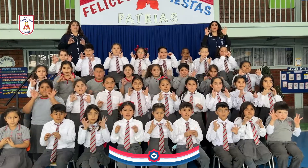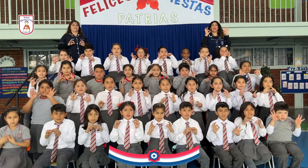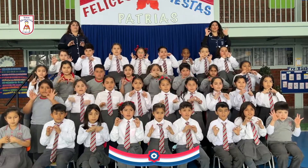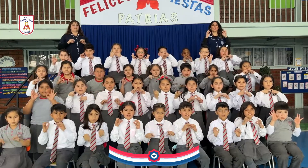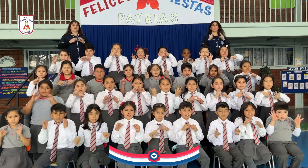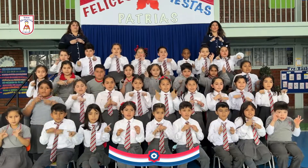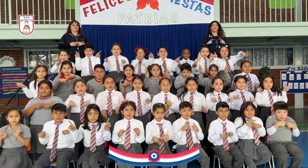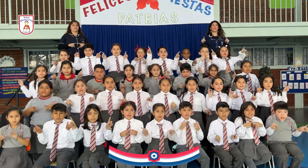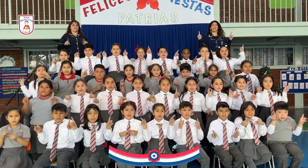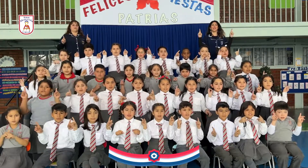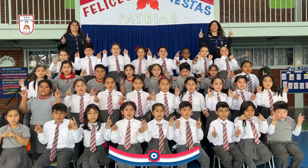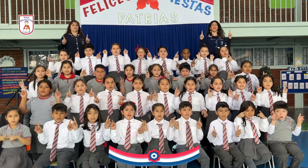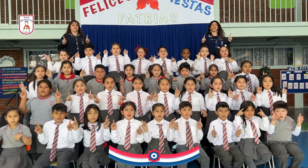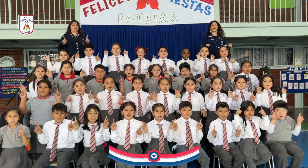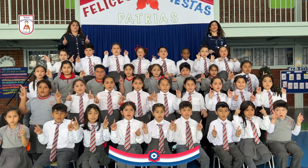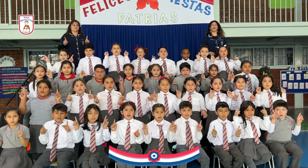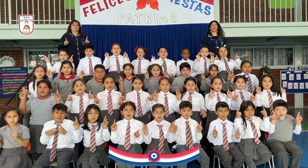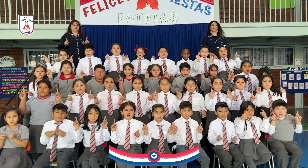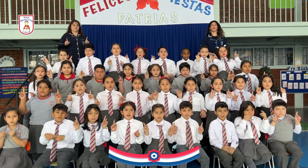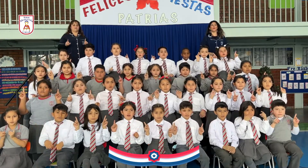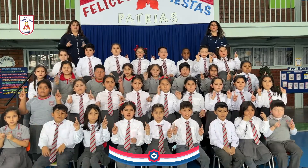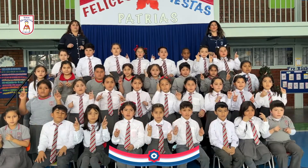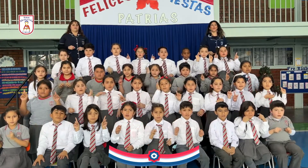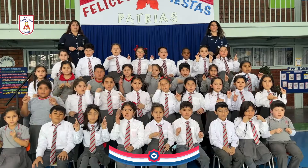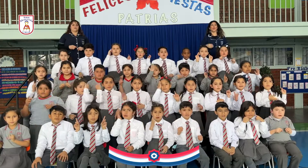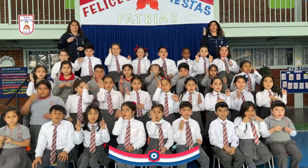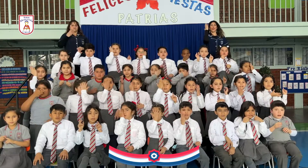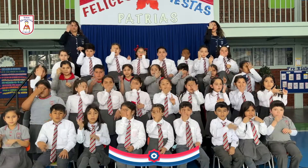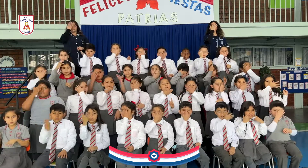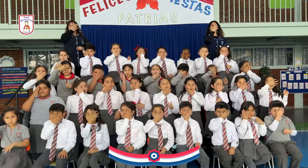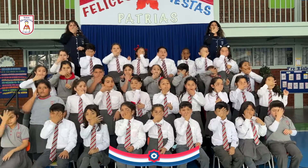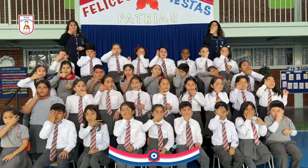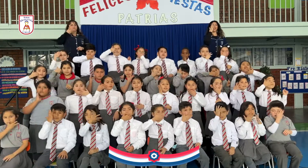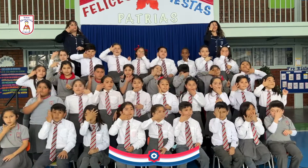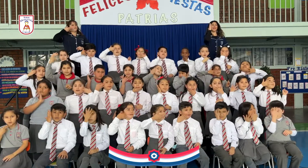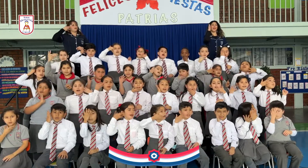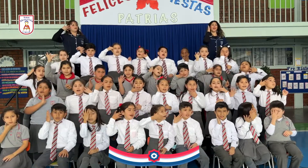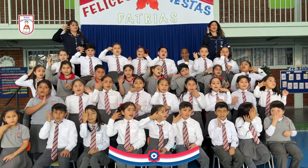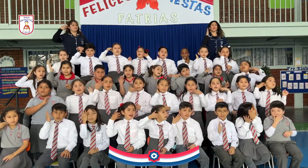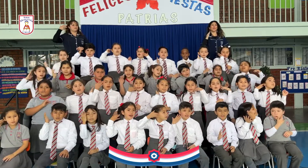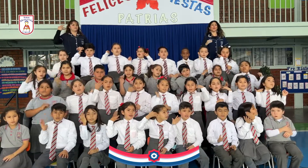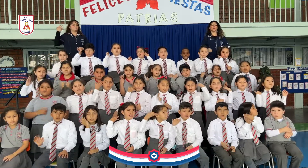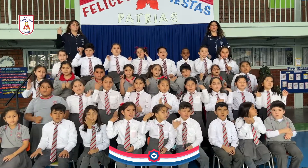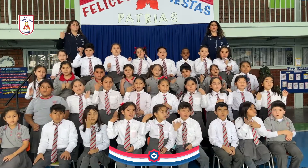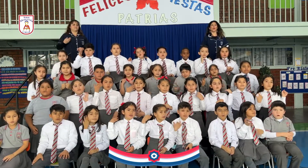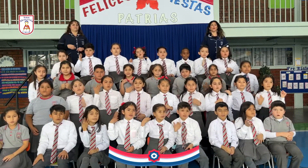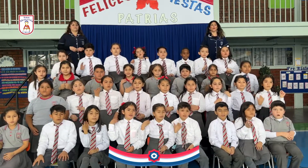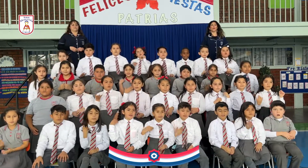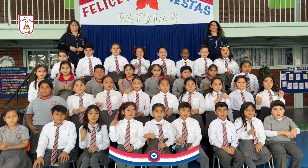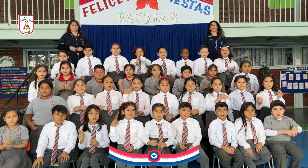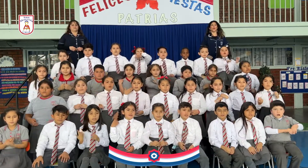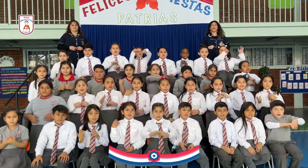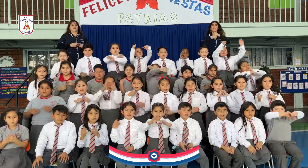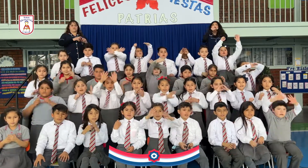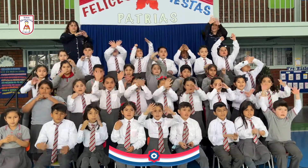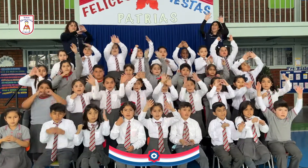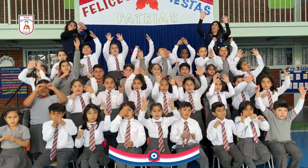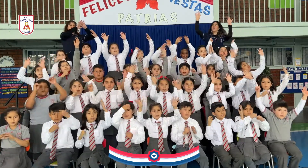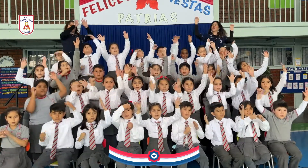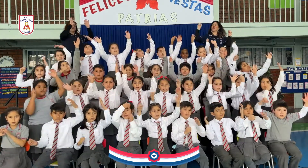perfecto distingo lo negro del blanco y en el alto